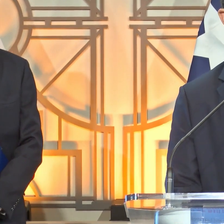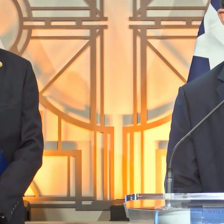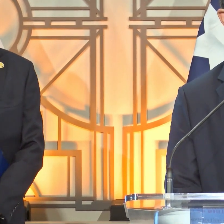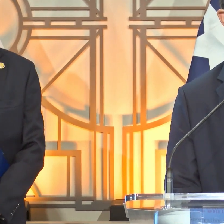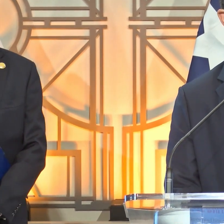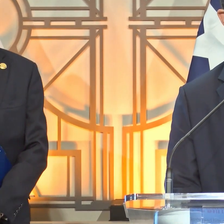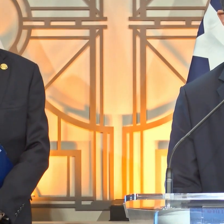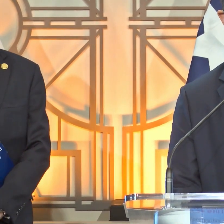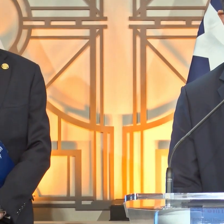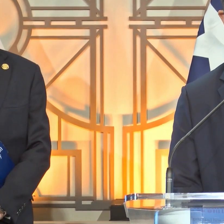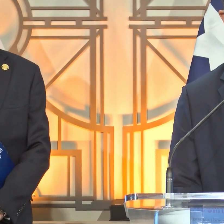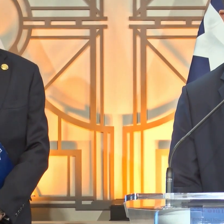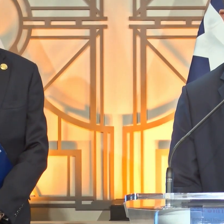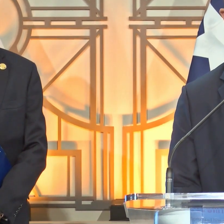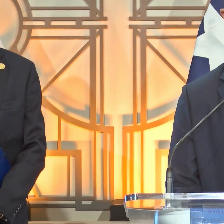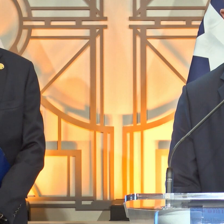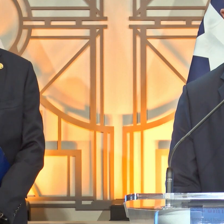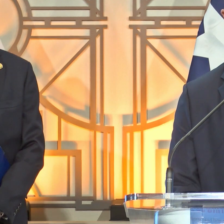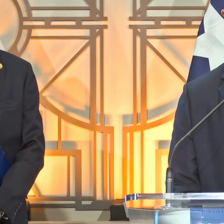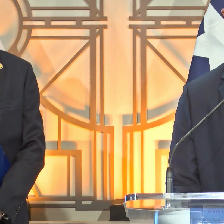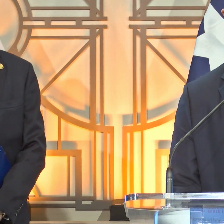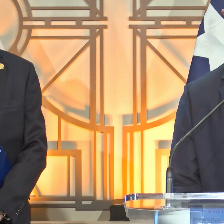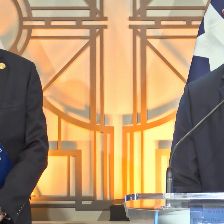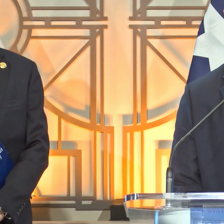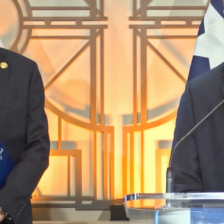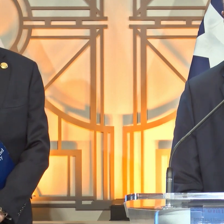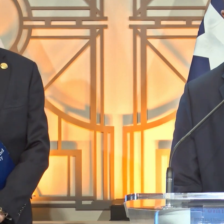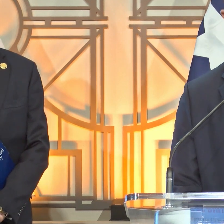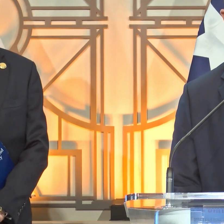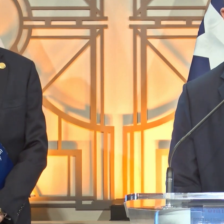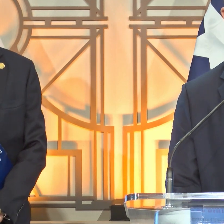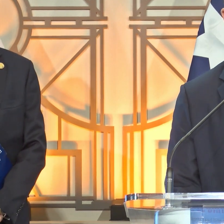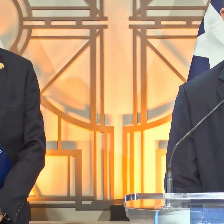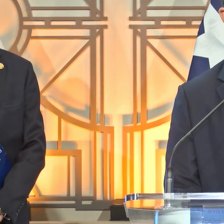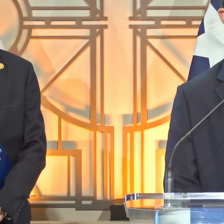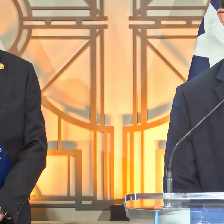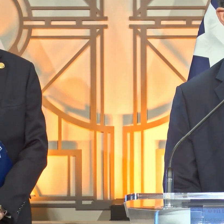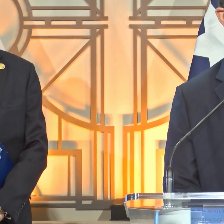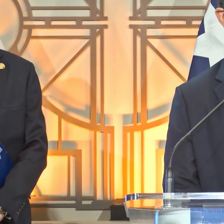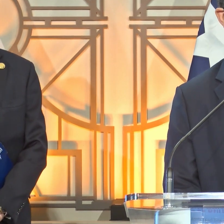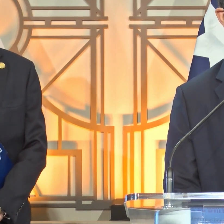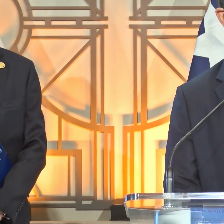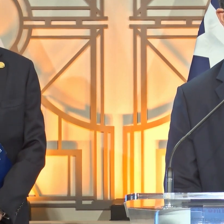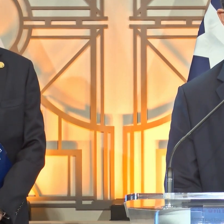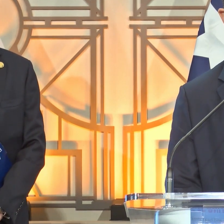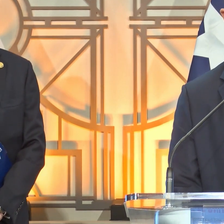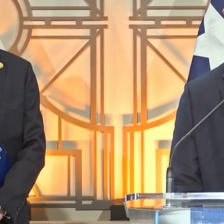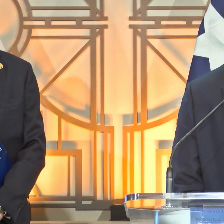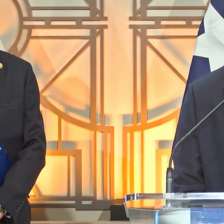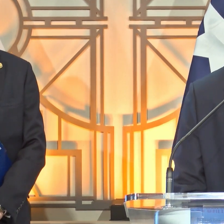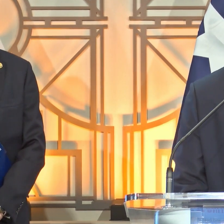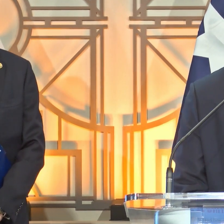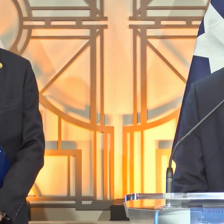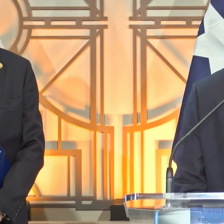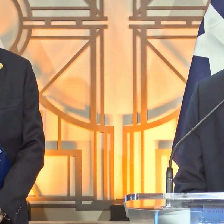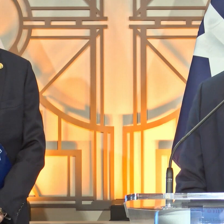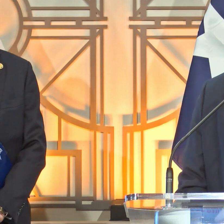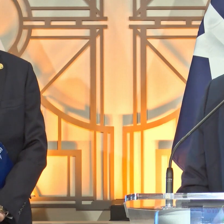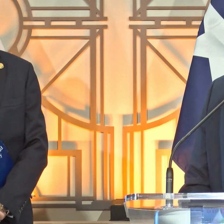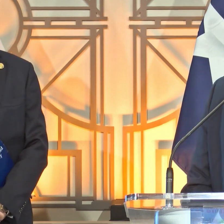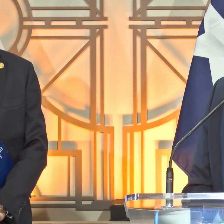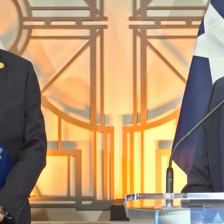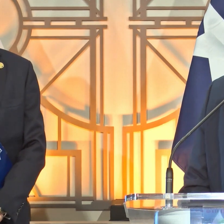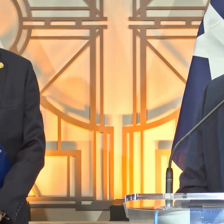que se llegó a repartir este año. Entonces, estamos muy, muy agradecidos a Reliant. Nuevamente le damos